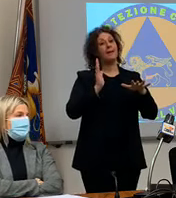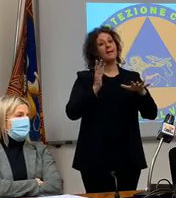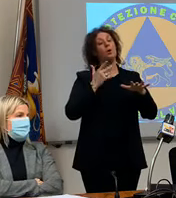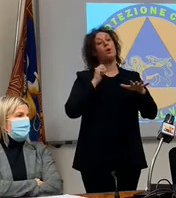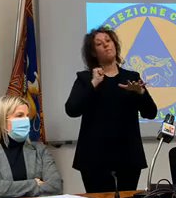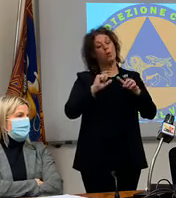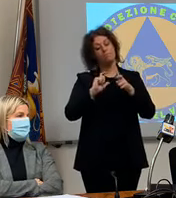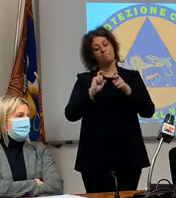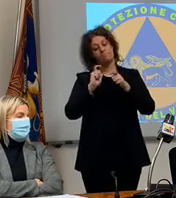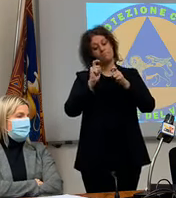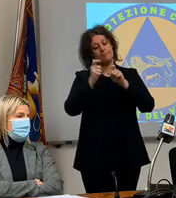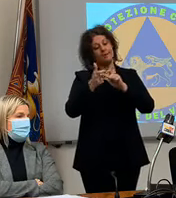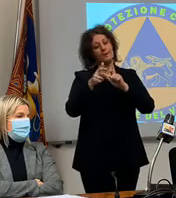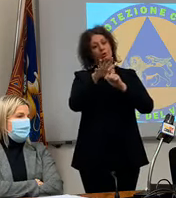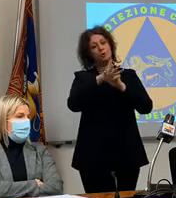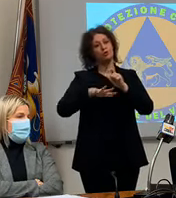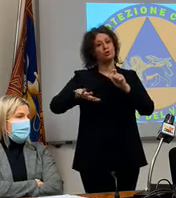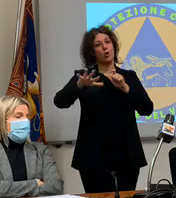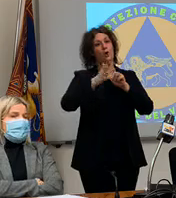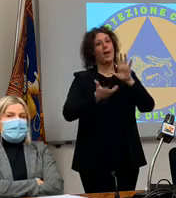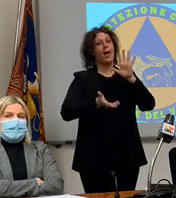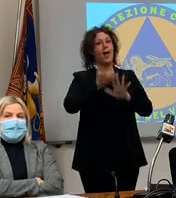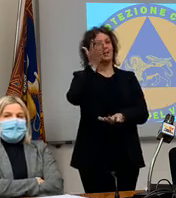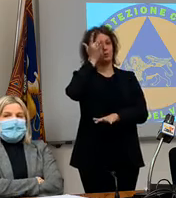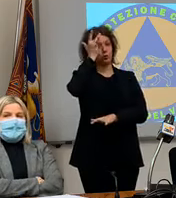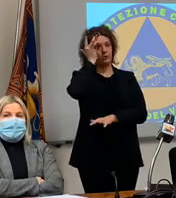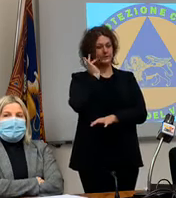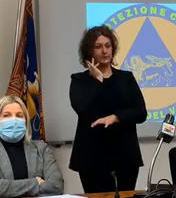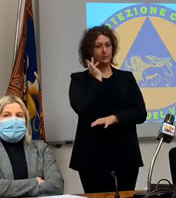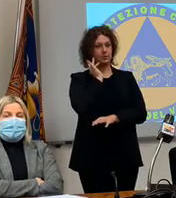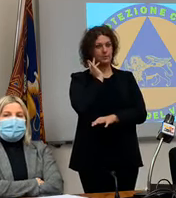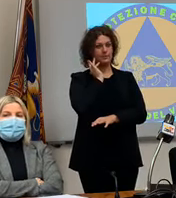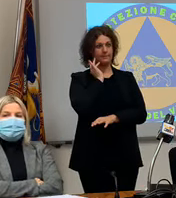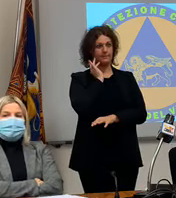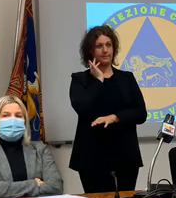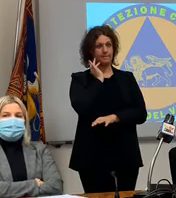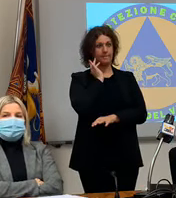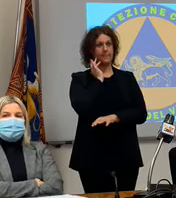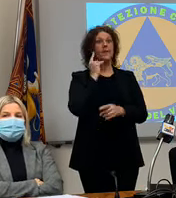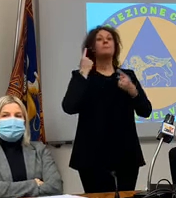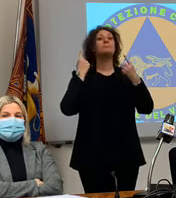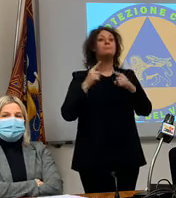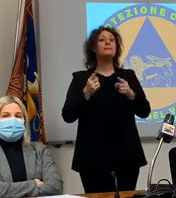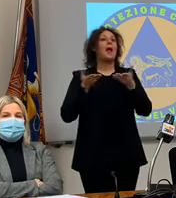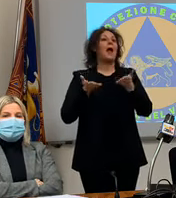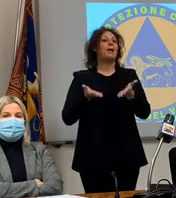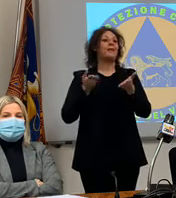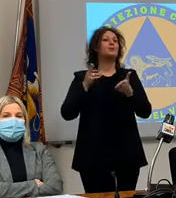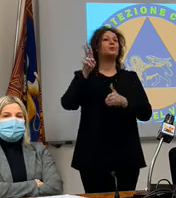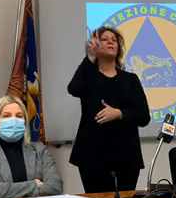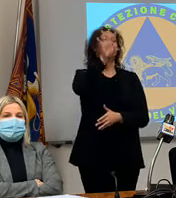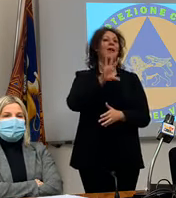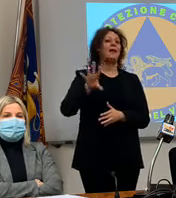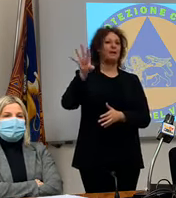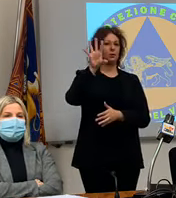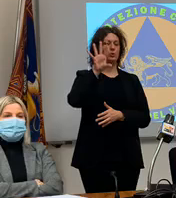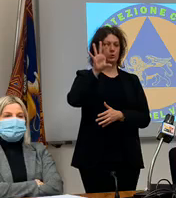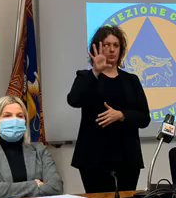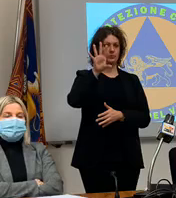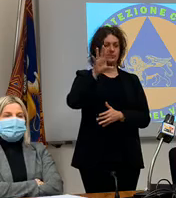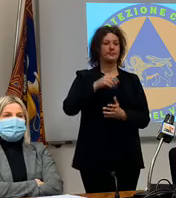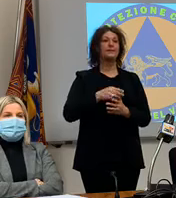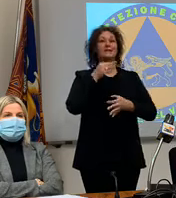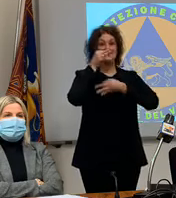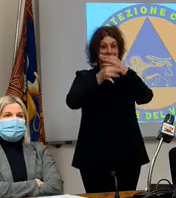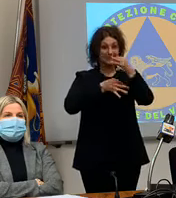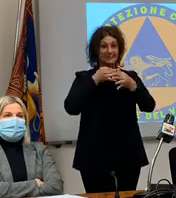alto rischio questo è la nostra Questa è la nostra identificazione Cosa vuol dire vuol dire che l'attenzione